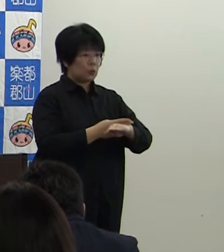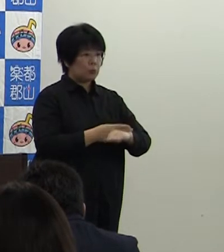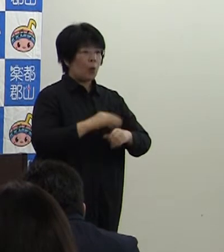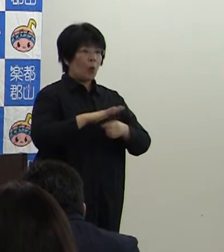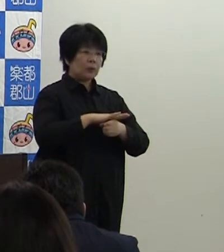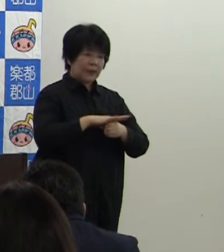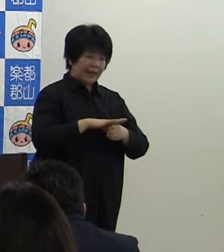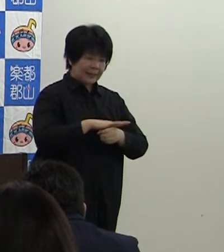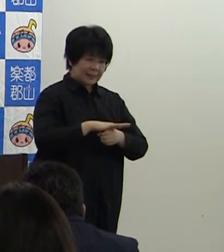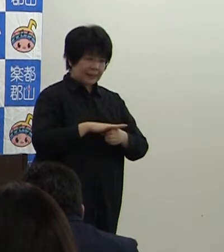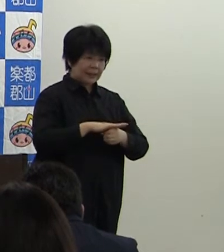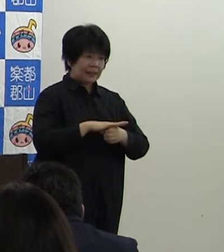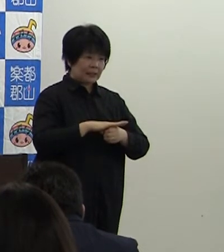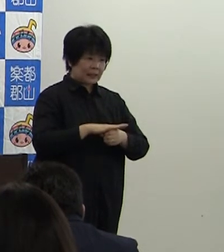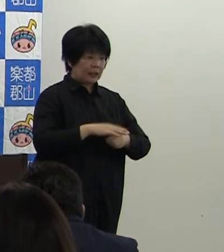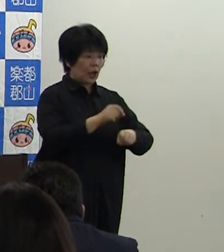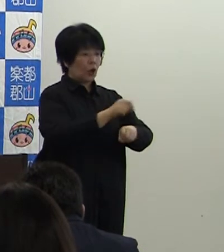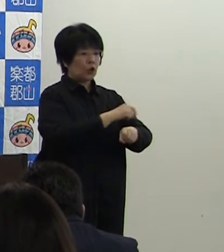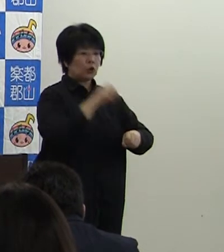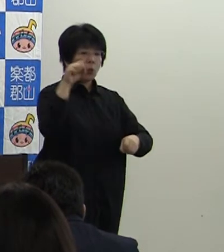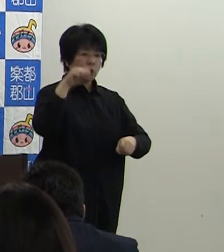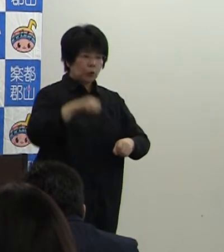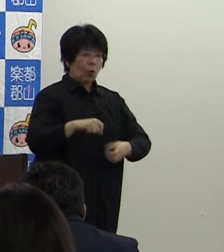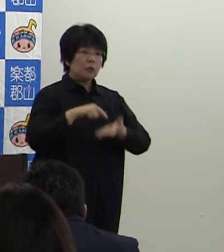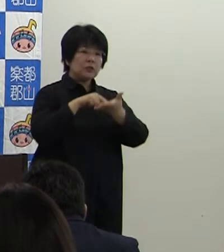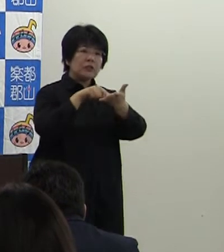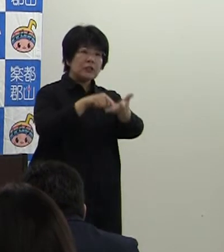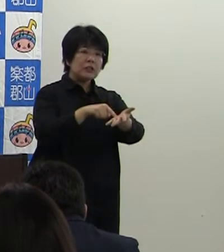で、特許に取るかということもあり